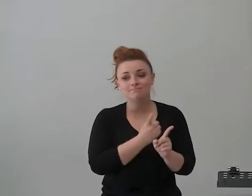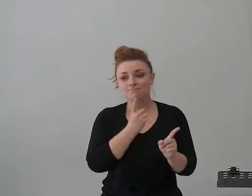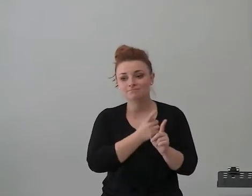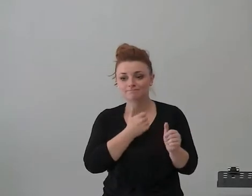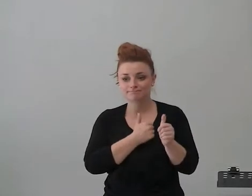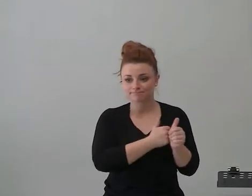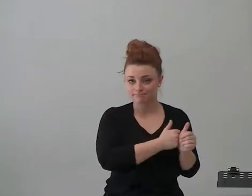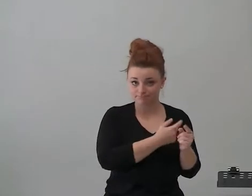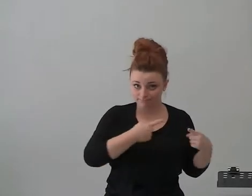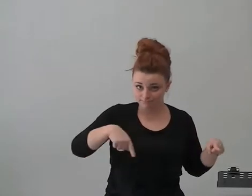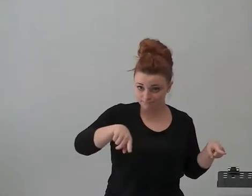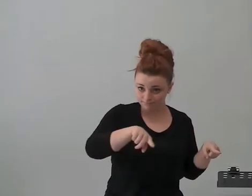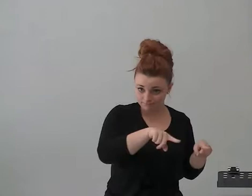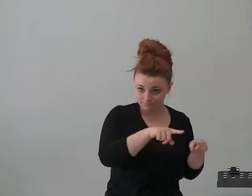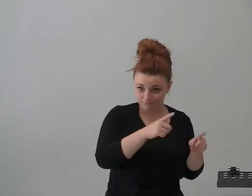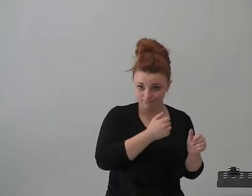Anche noi?